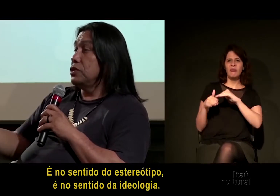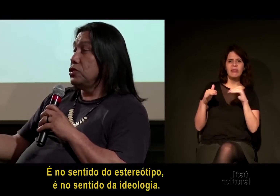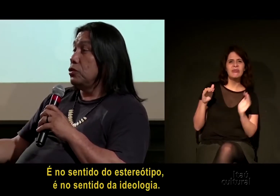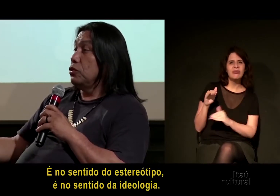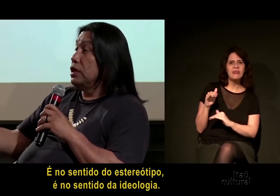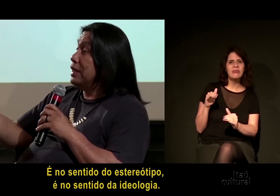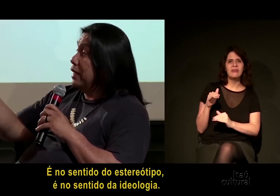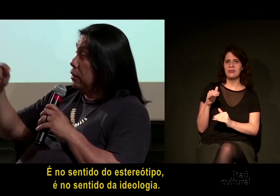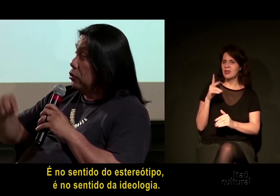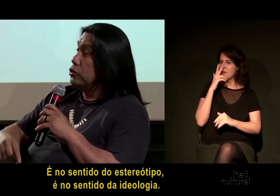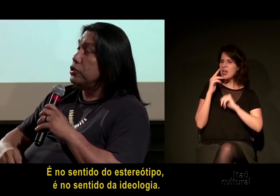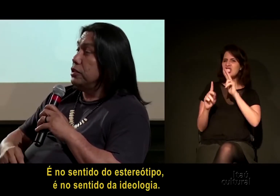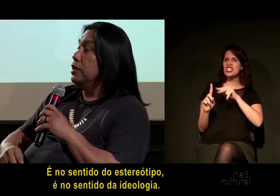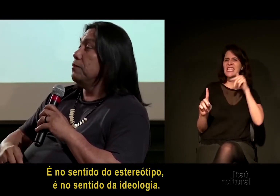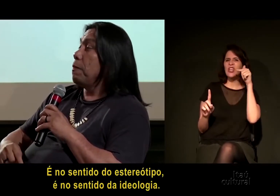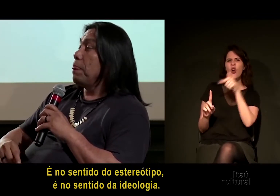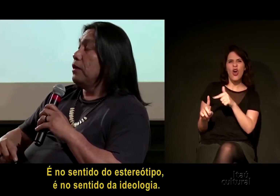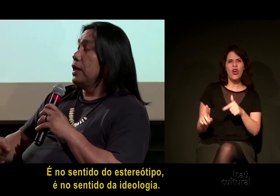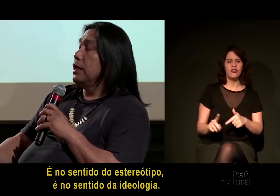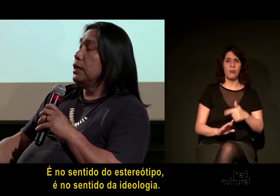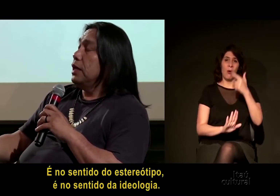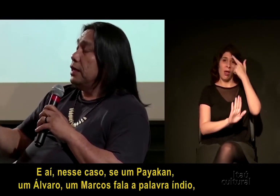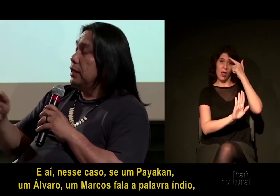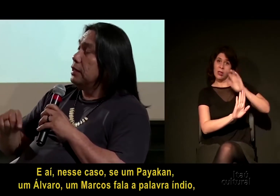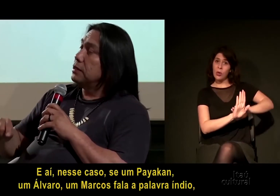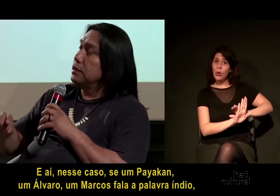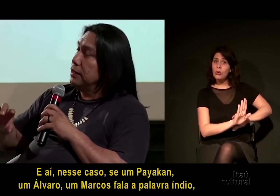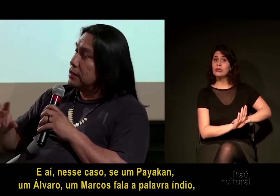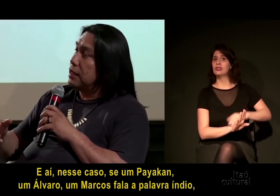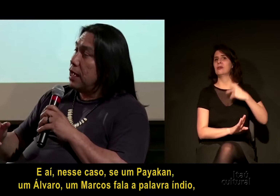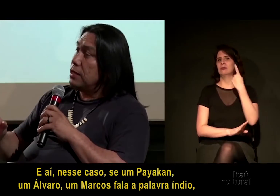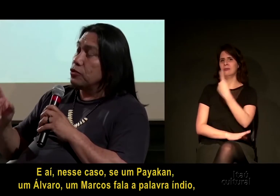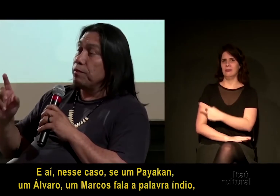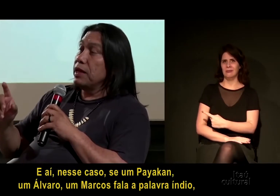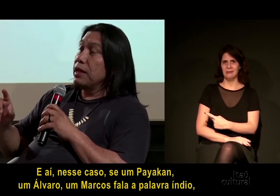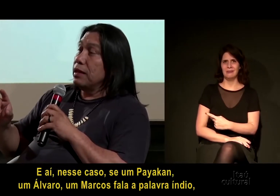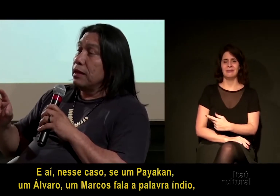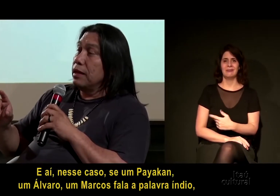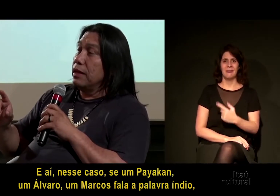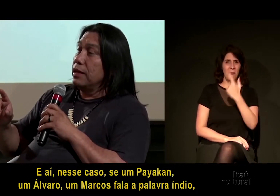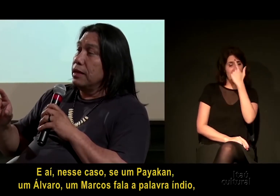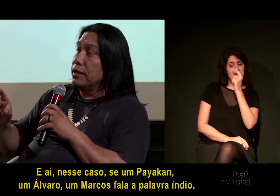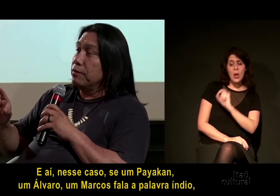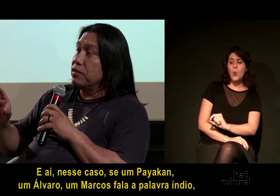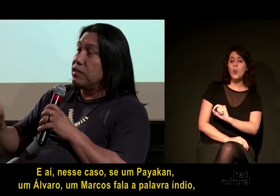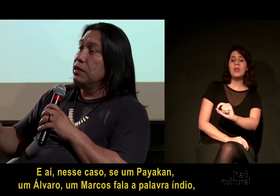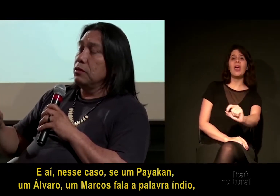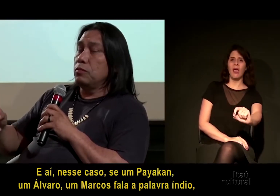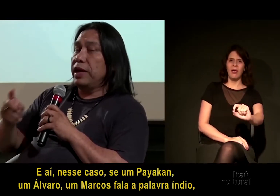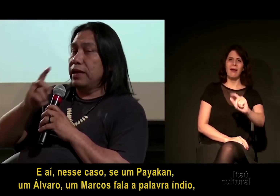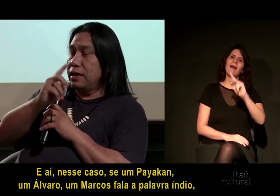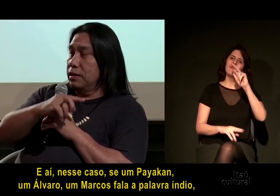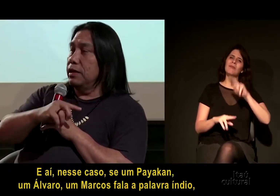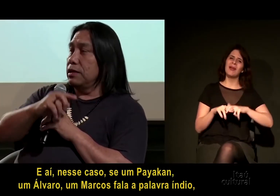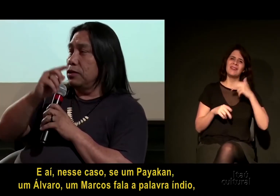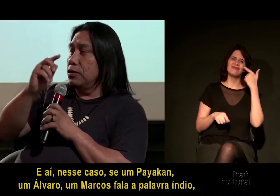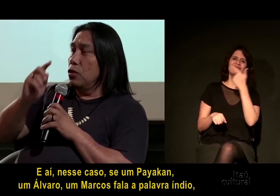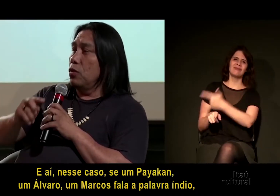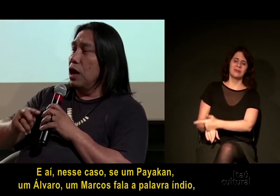sentido da ideologia, né? E aí, nesse caso, se um Paiacã aqui, ou um